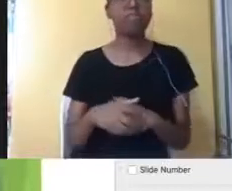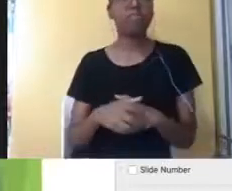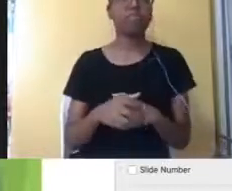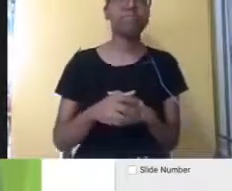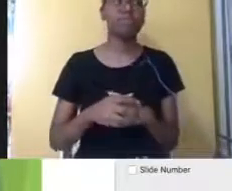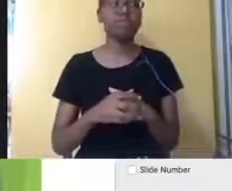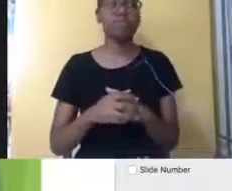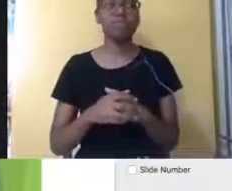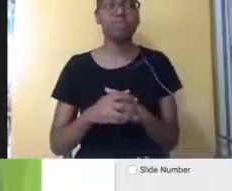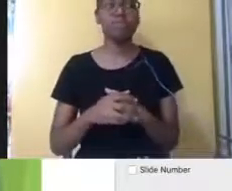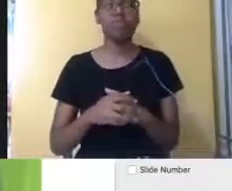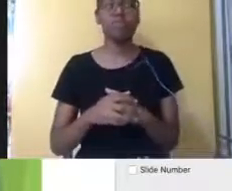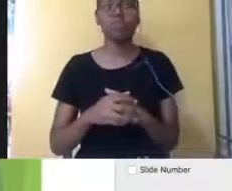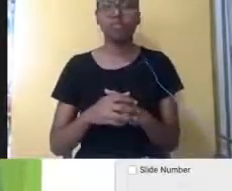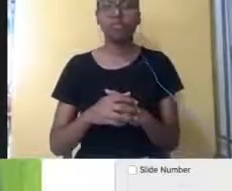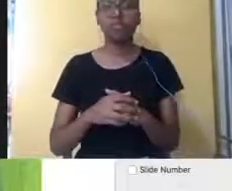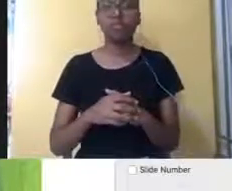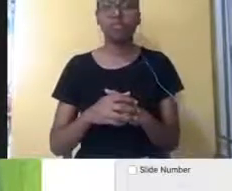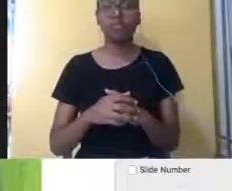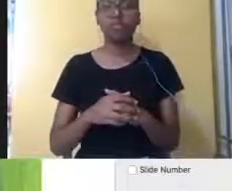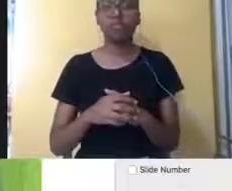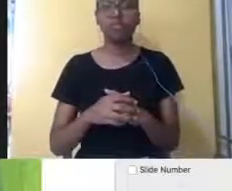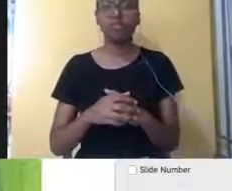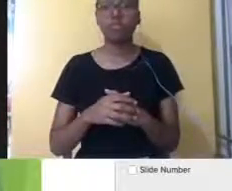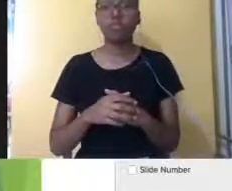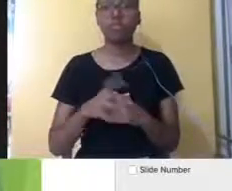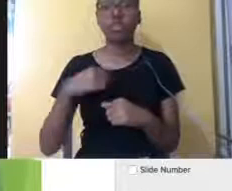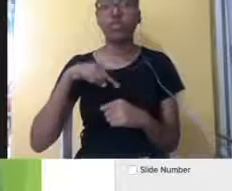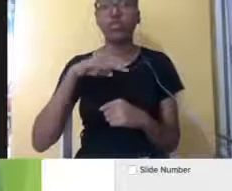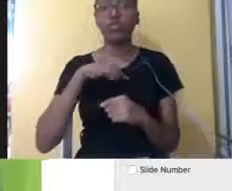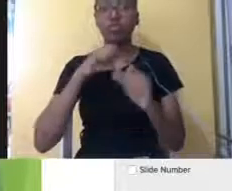Vamos a tener que reducir un poquito de las diapositivas.